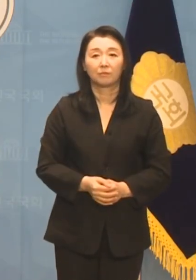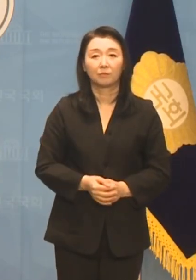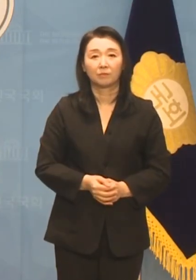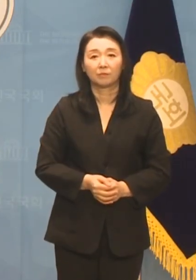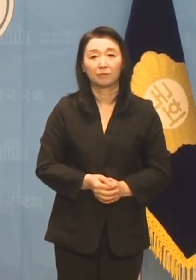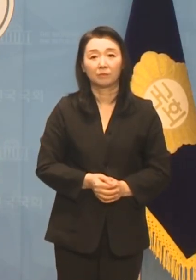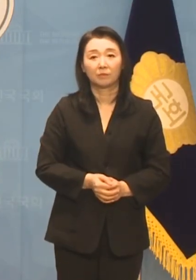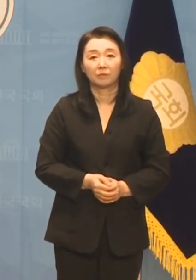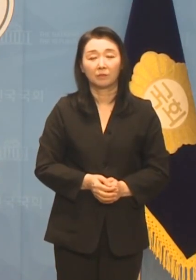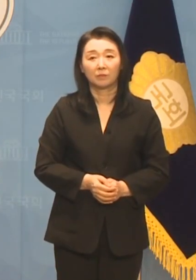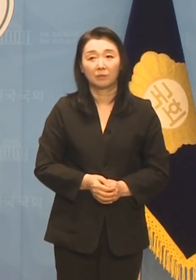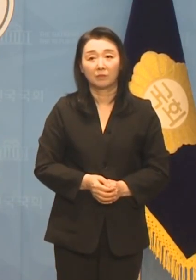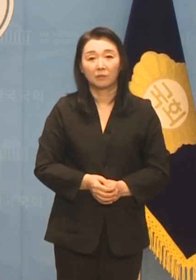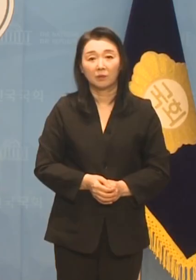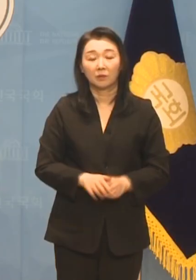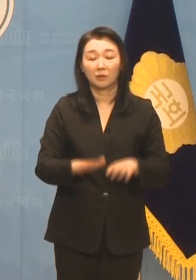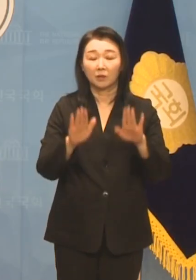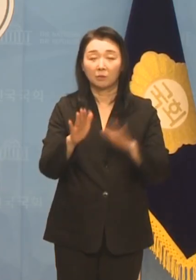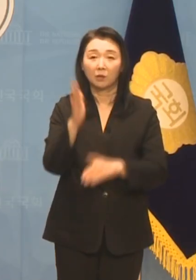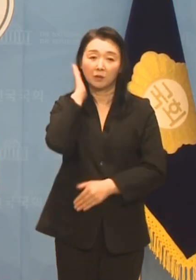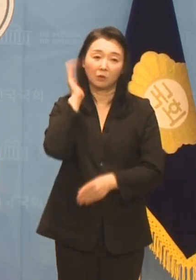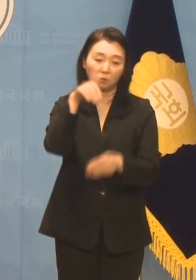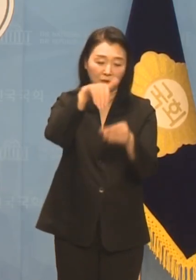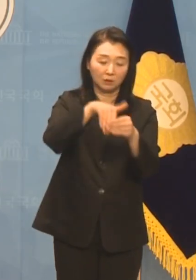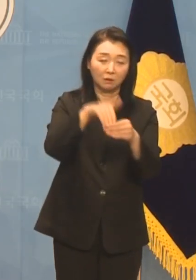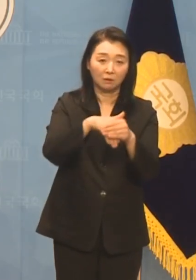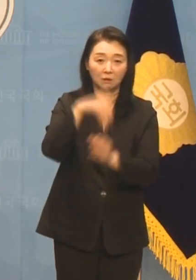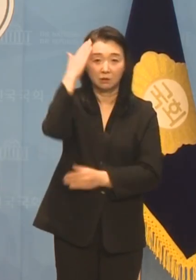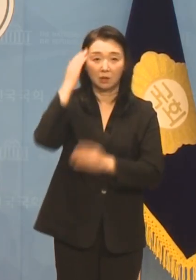이번 대선을 대한민국이 새